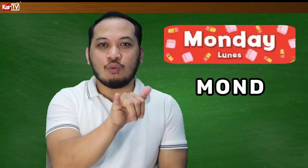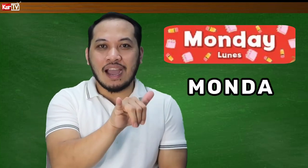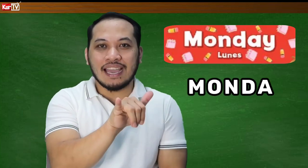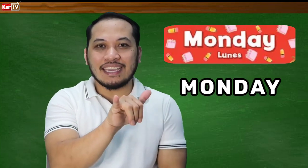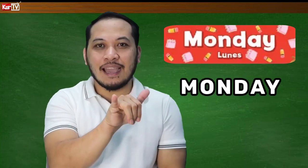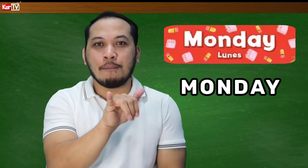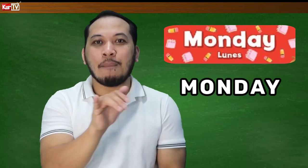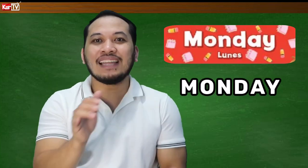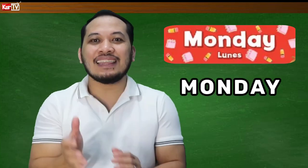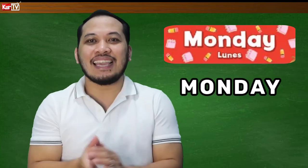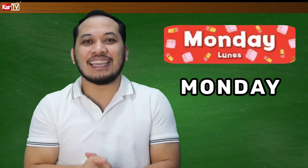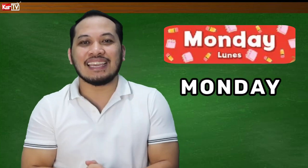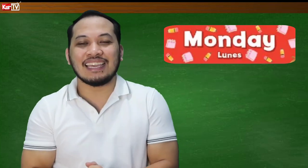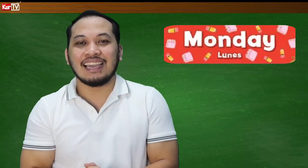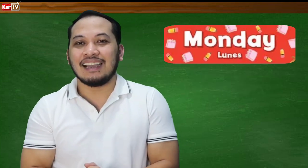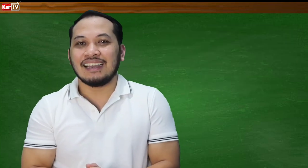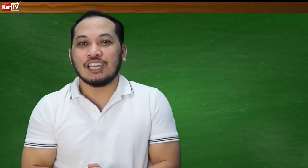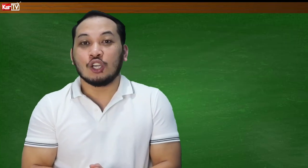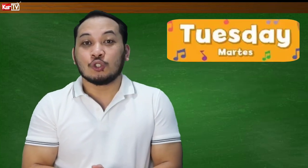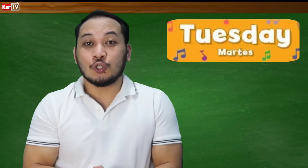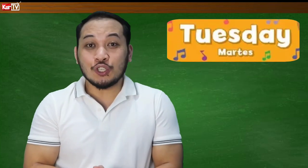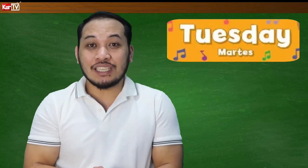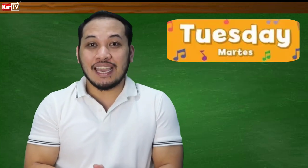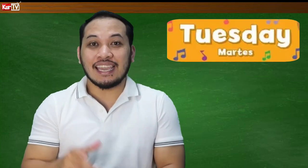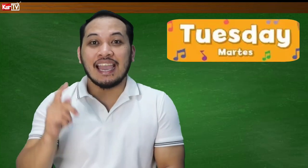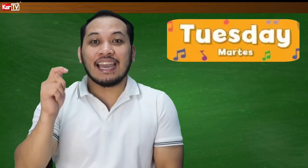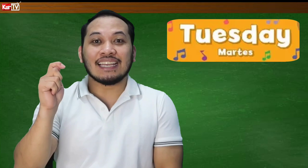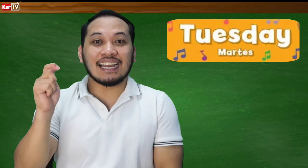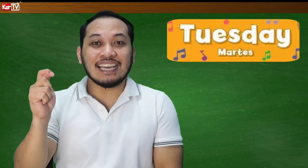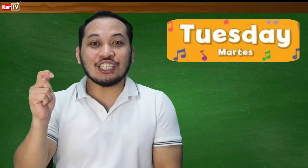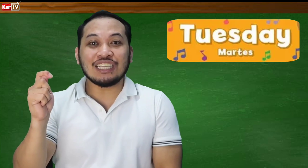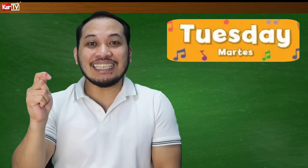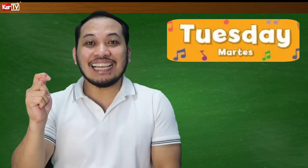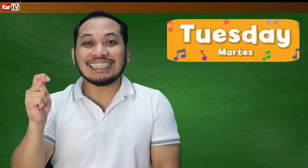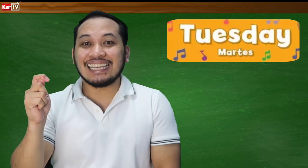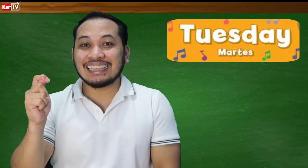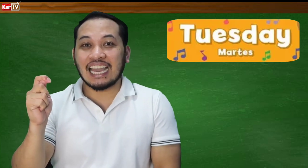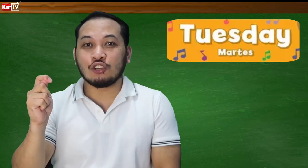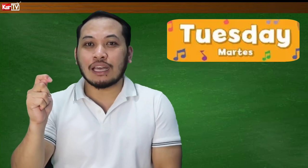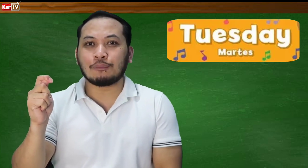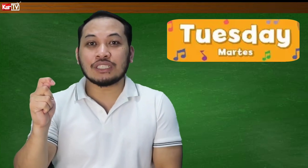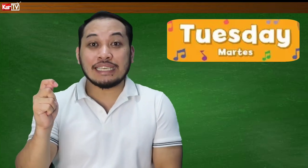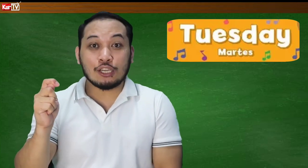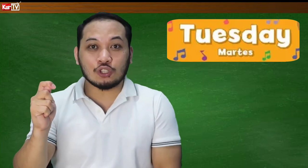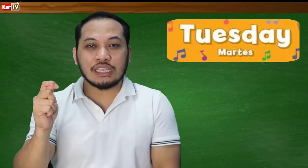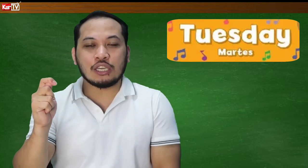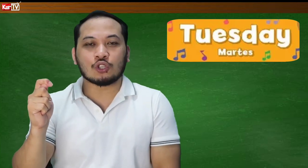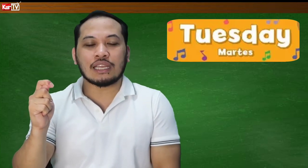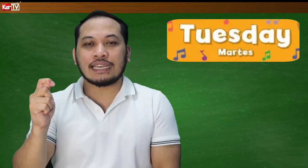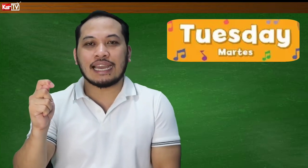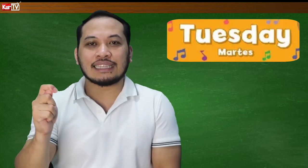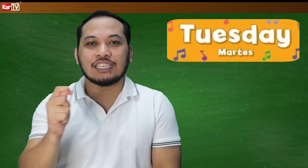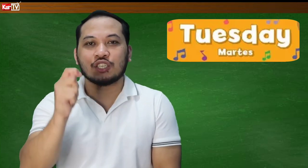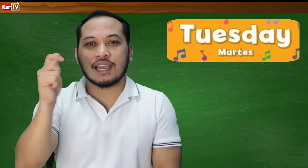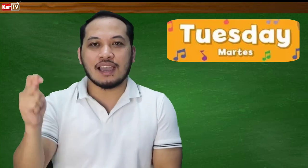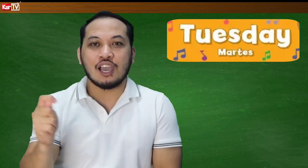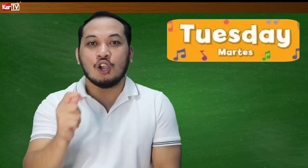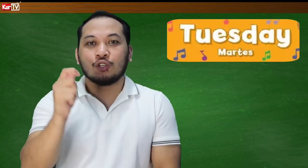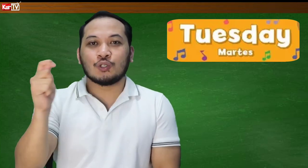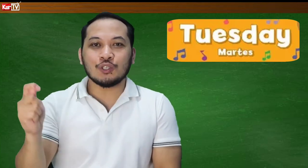M-O-N-D-A-Y. Monday. Tuesday. Naka-letter T lang din tayo tapos ikot-ikot lang natin siya.